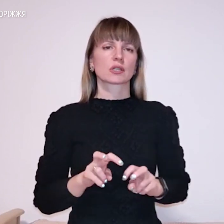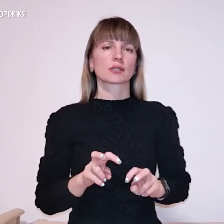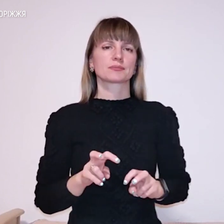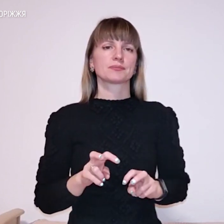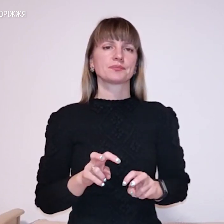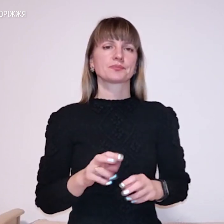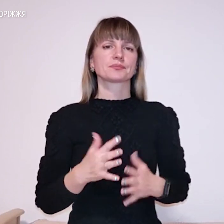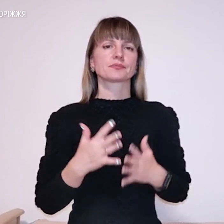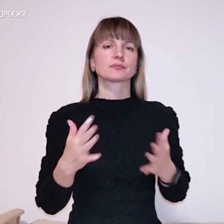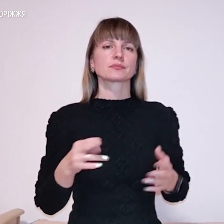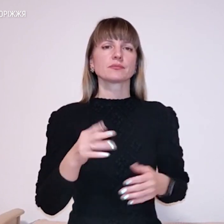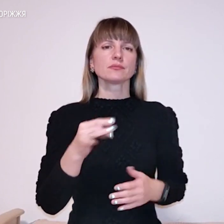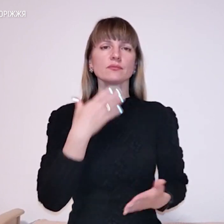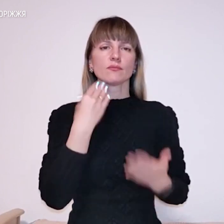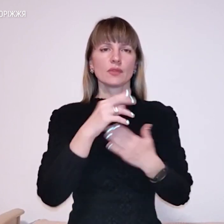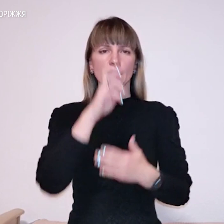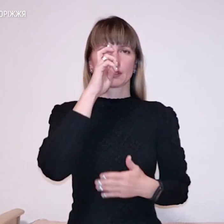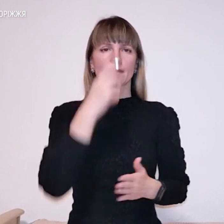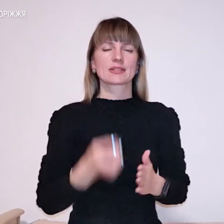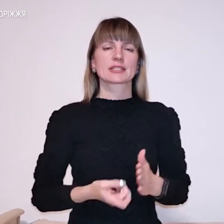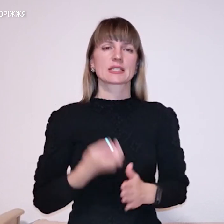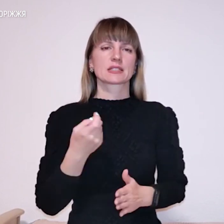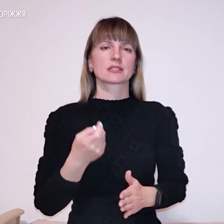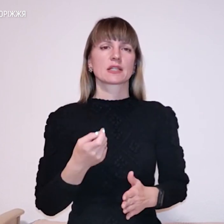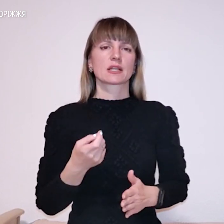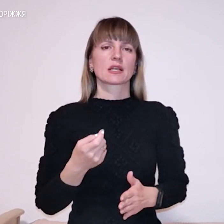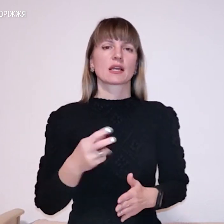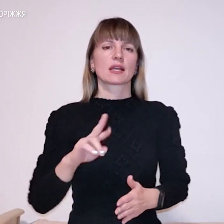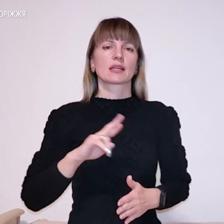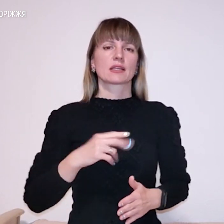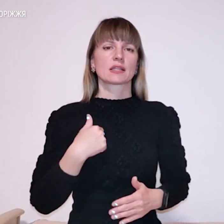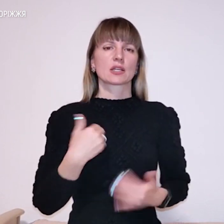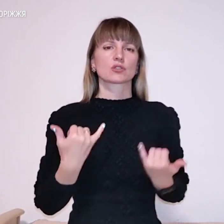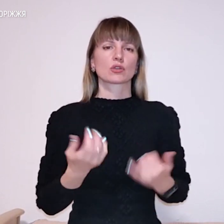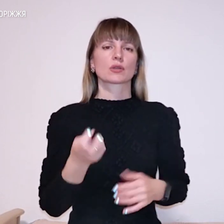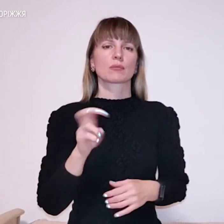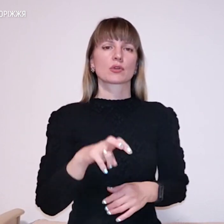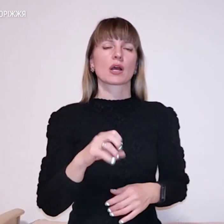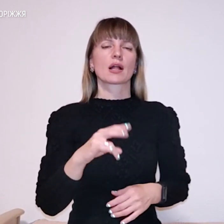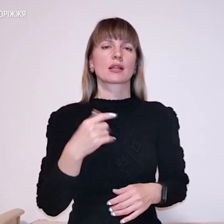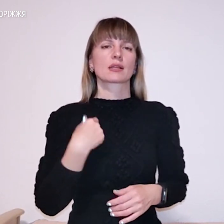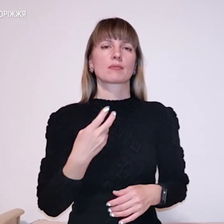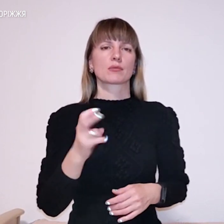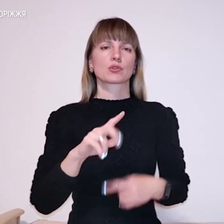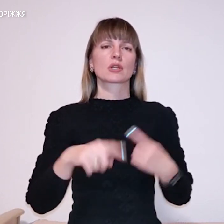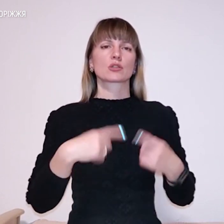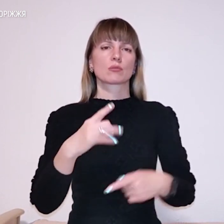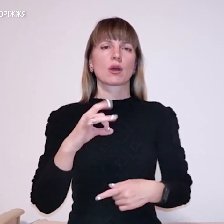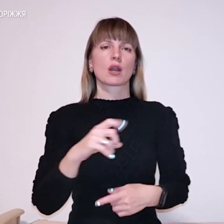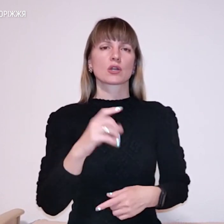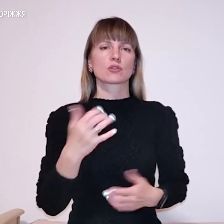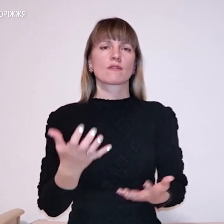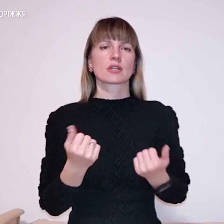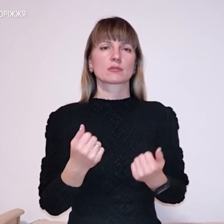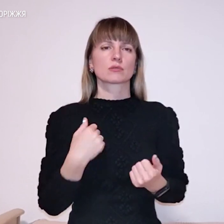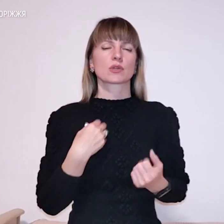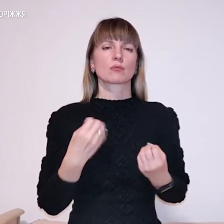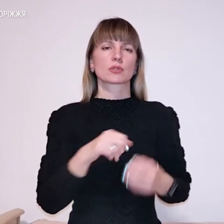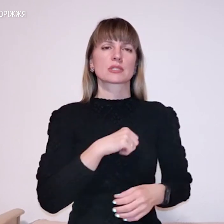патріотичного, більше про свою державу дізнатися ось. Я сьогодні прийшов, але я прийду наступного разу, візьму. Я просто сам